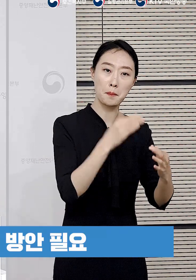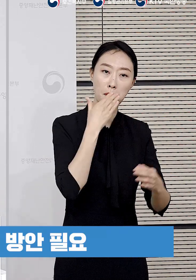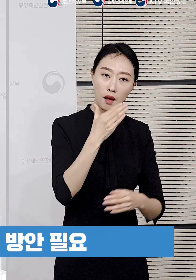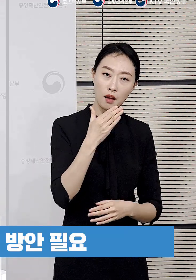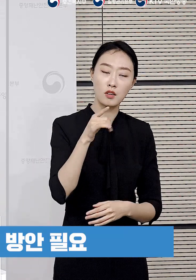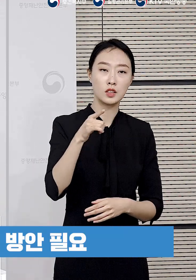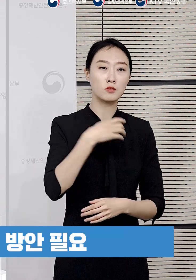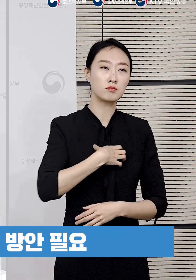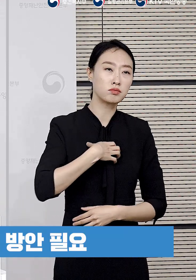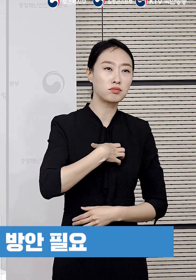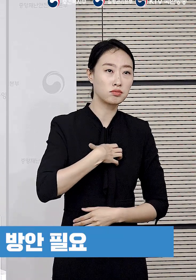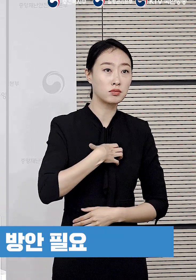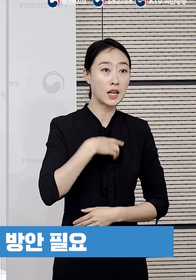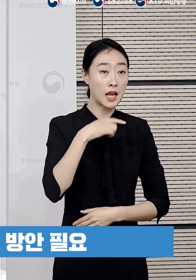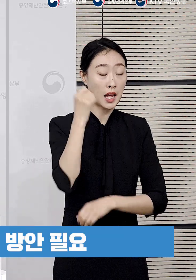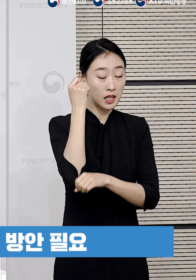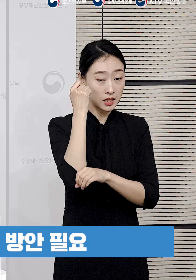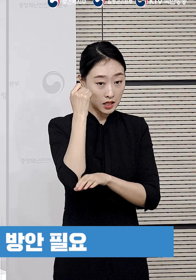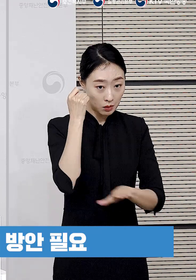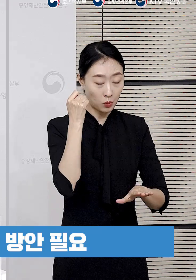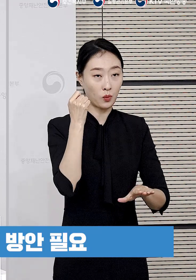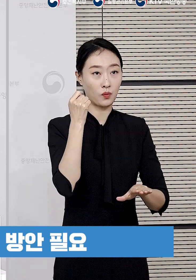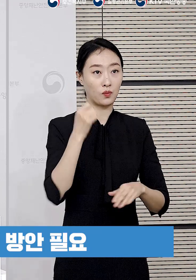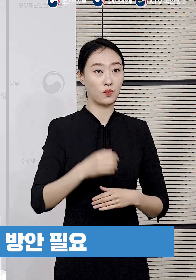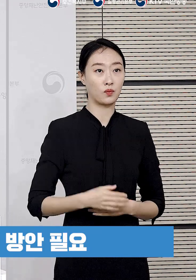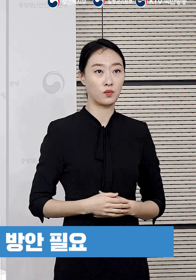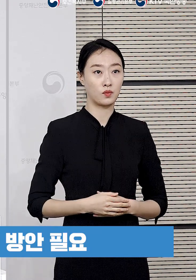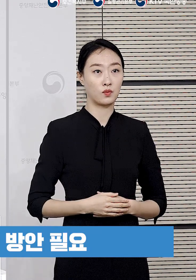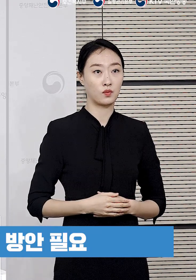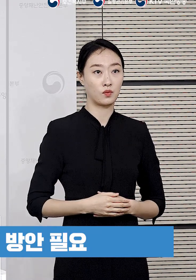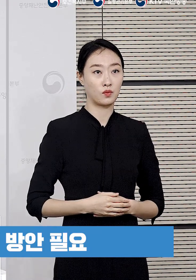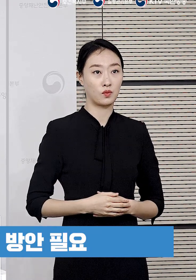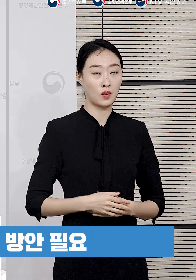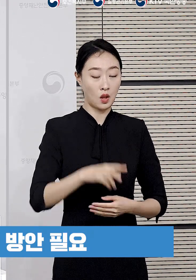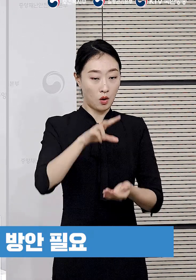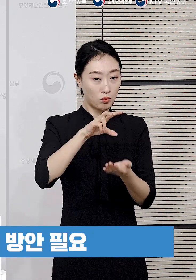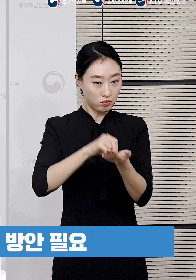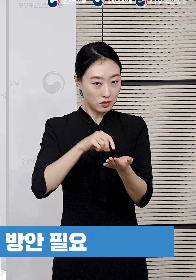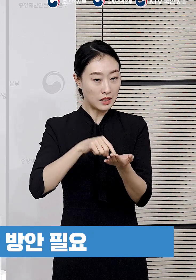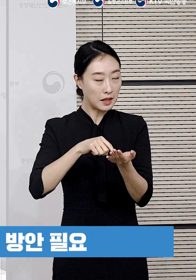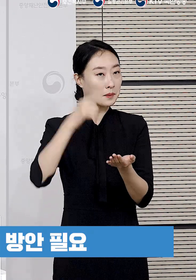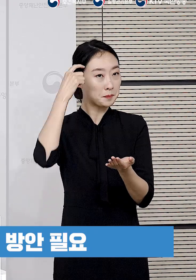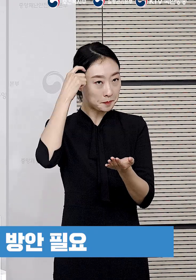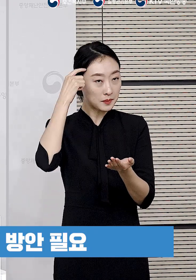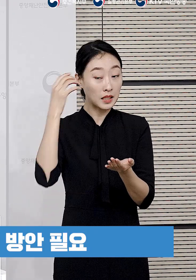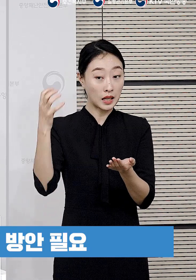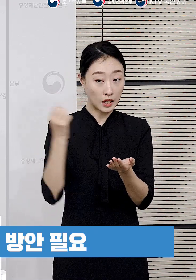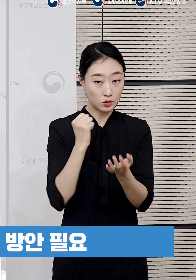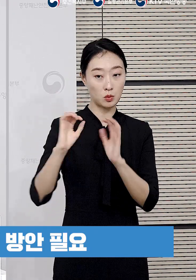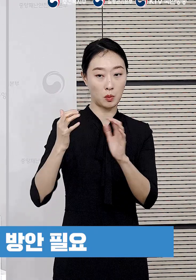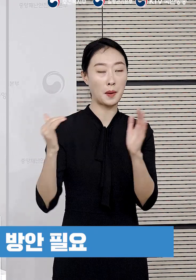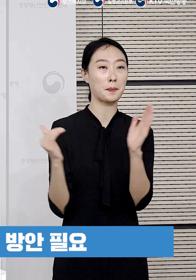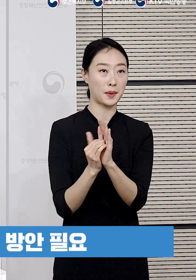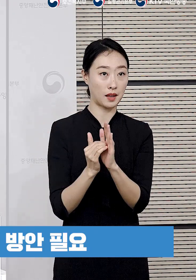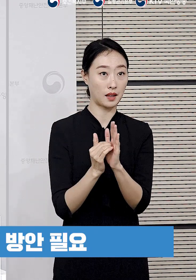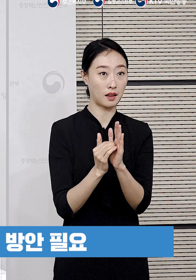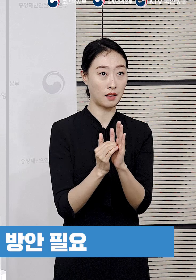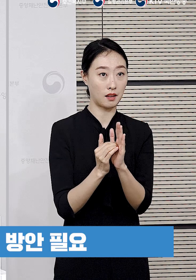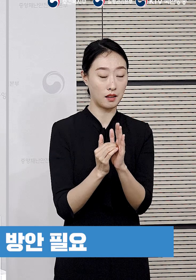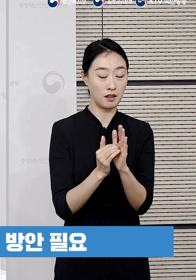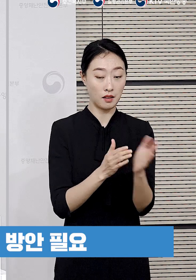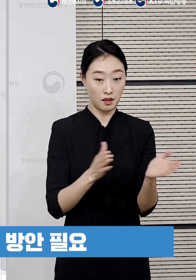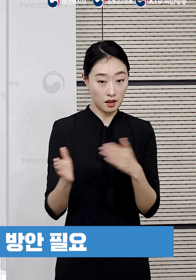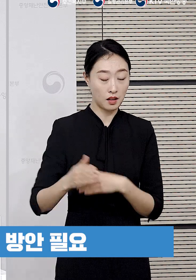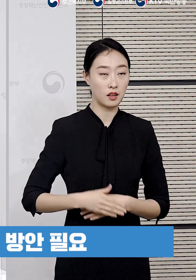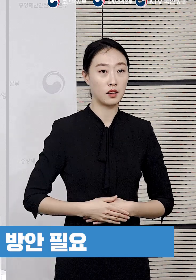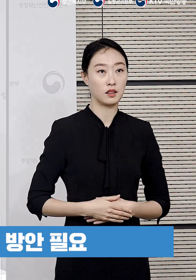나갈 것이냐라는 그런 데에 대한 어떤 근본적인 어떤 문제 인식이 있었던 것 같고요. 그래서 좀 더